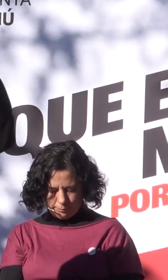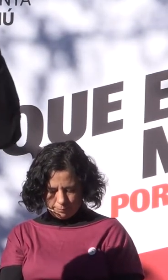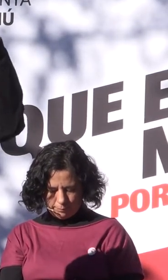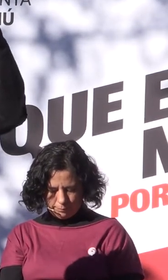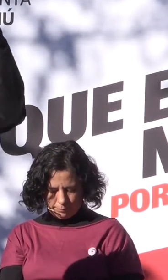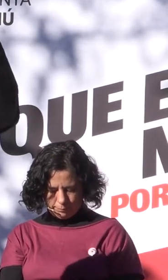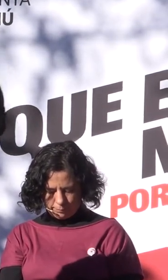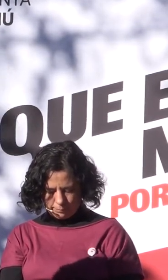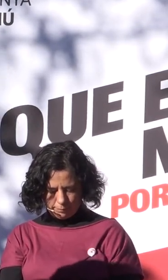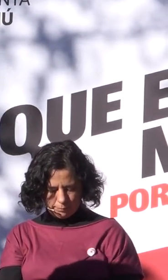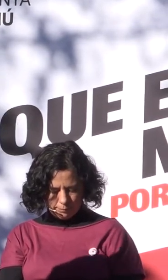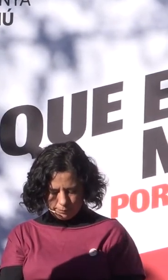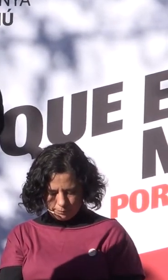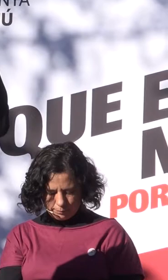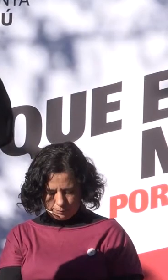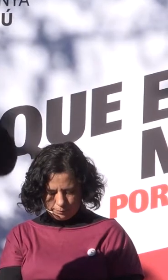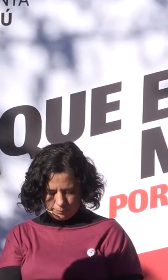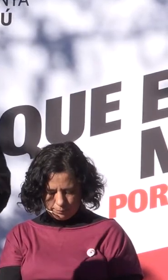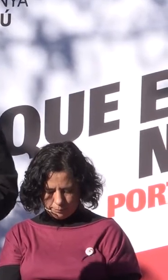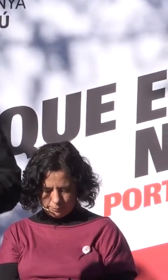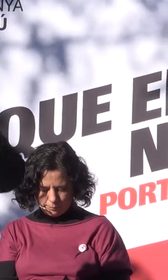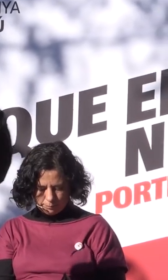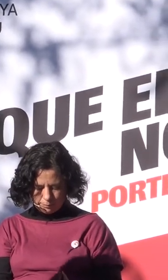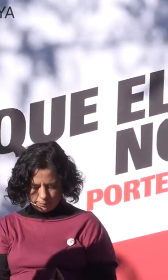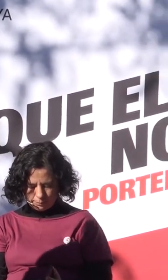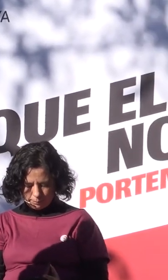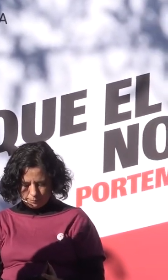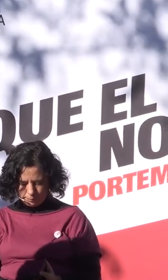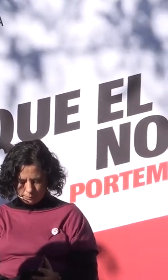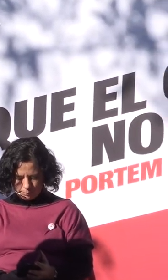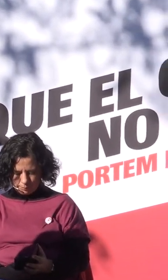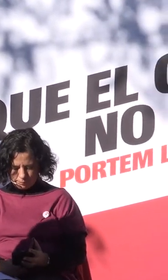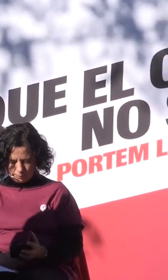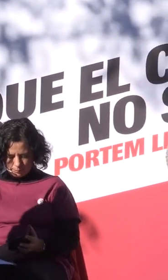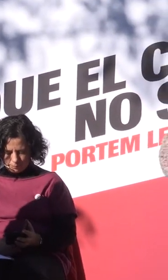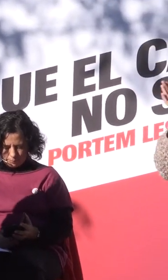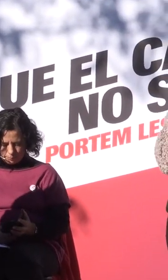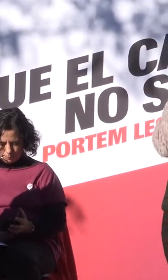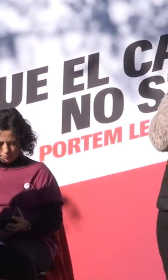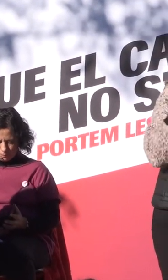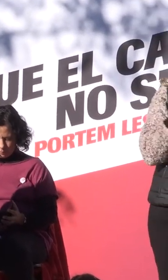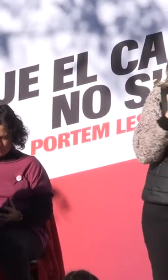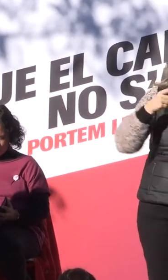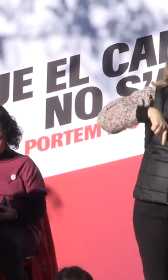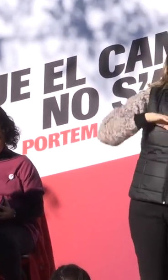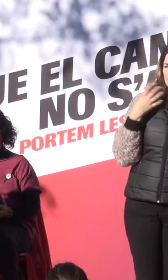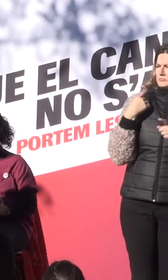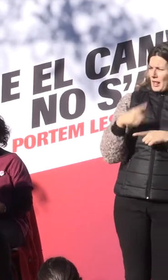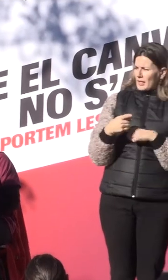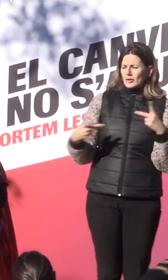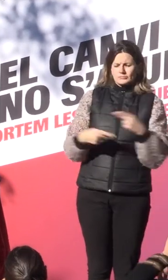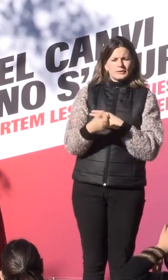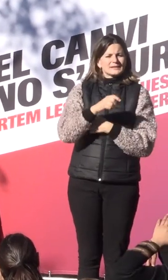que a la gente no le corten la luz que la gente tenga que la gente pueda tener calefacción en invierno que nuestros abuelos y abuelas no se mueran no